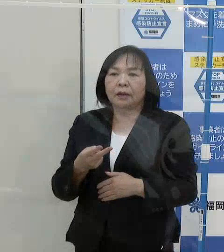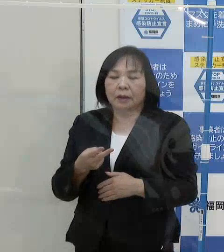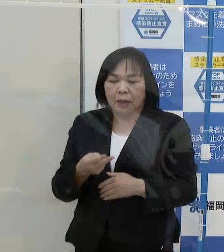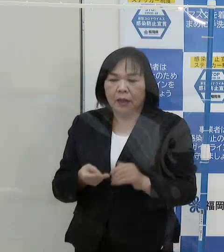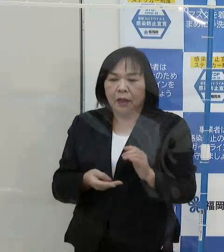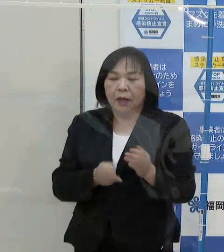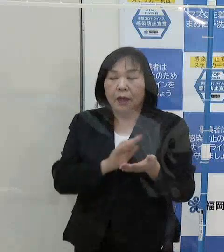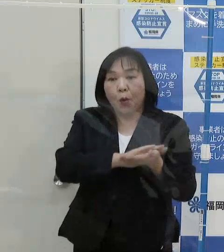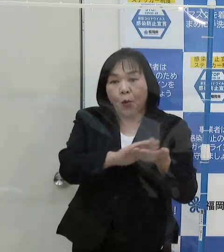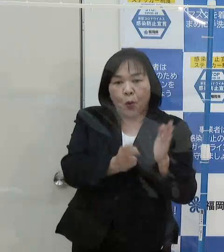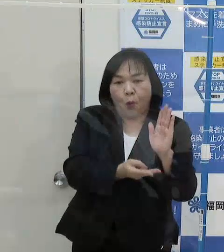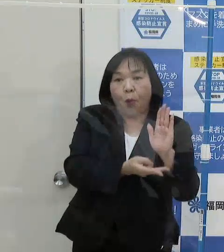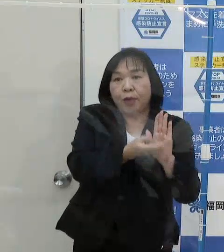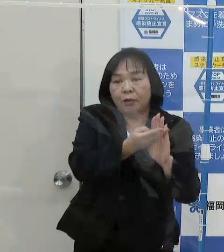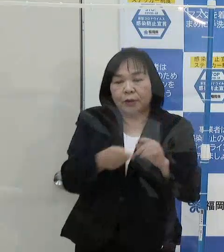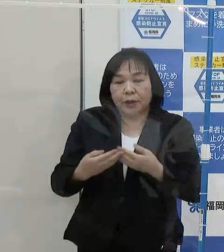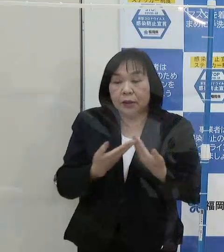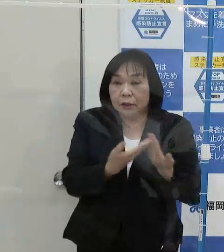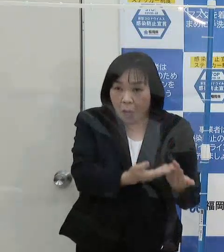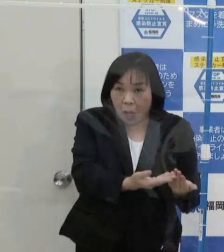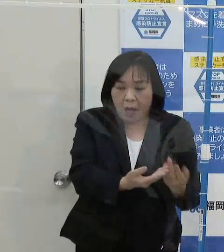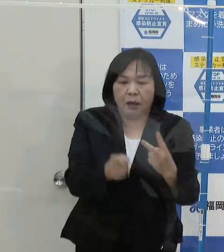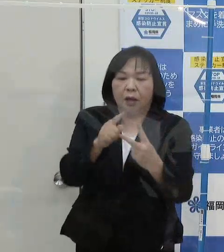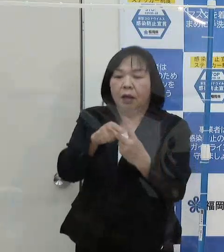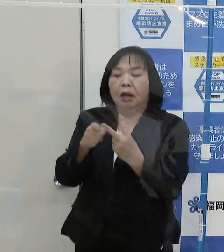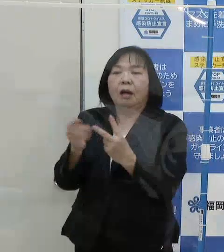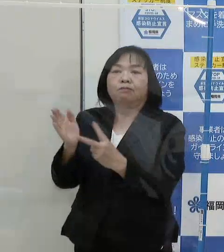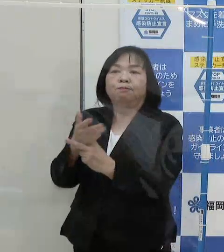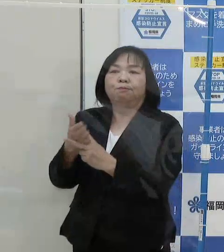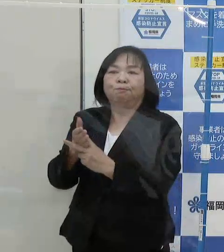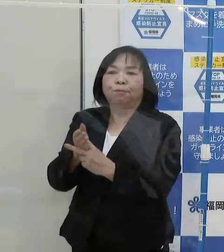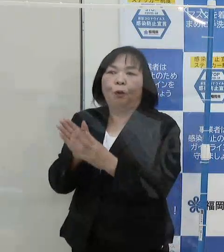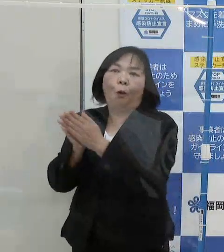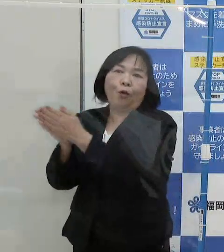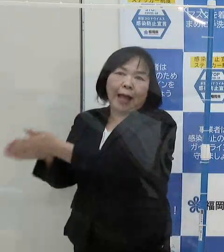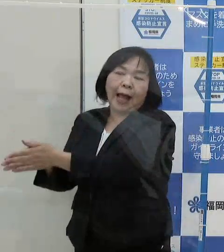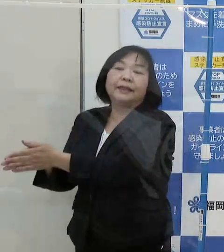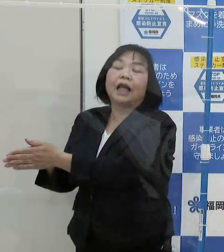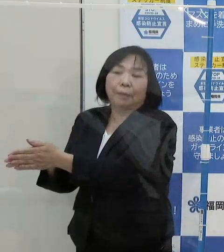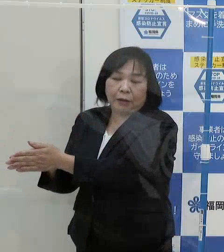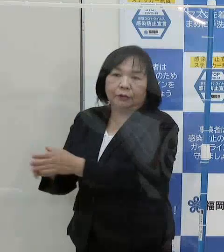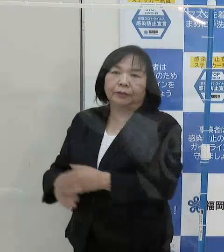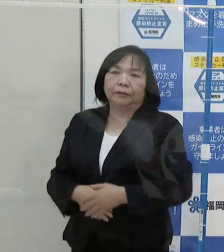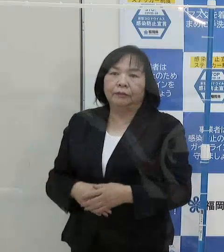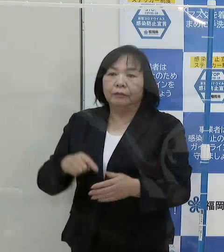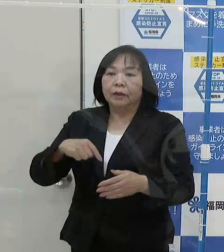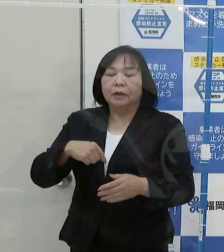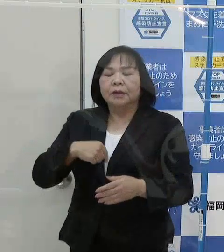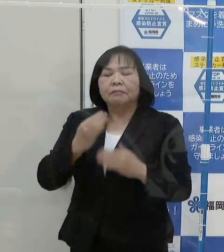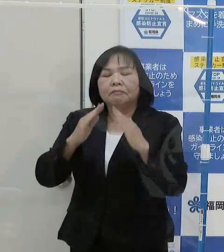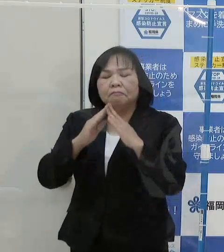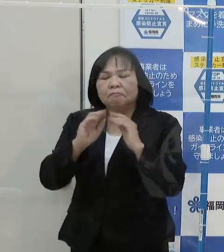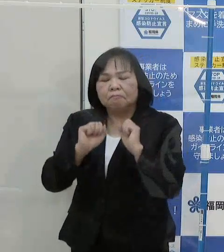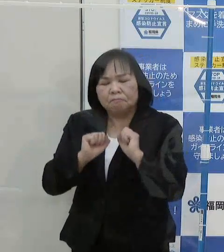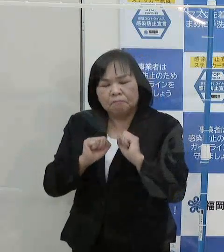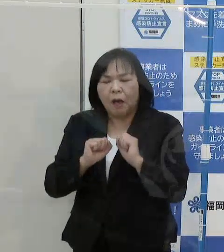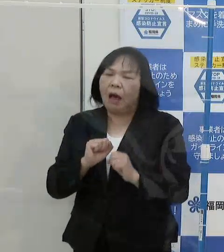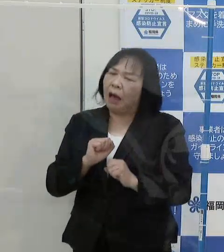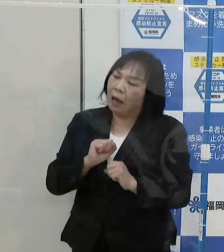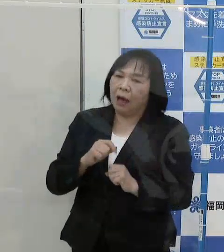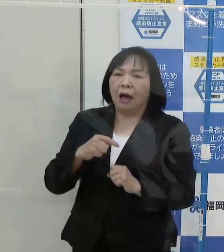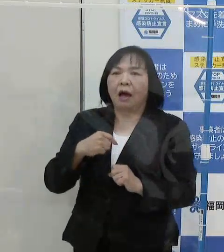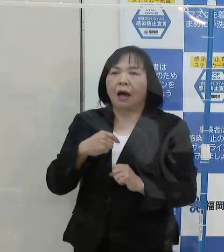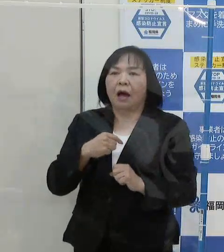宿泊療養施設に入っていただく、その仕分けをしてお願いをしておりますけれども、自宅療養というのはご本人